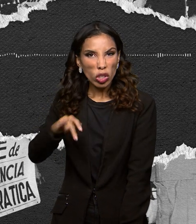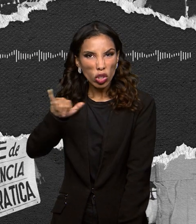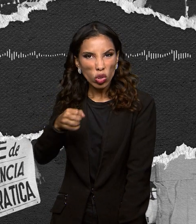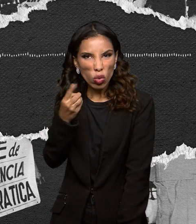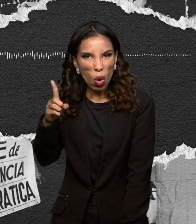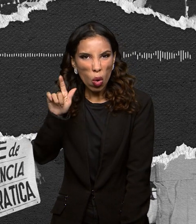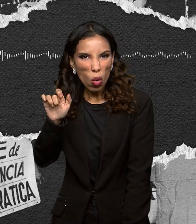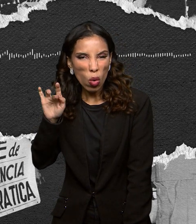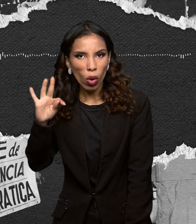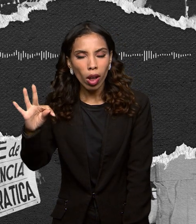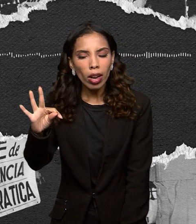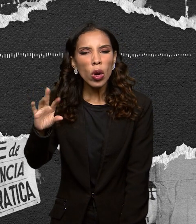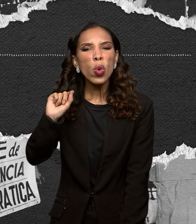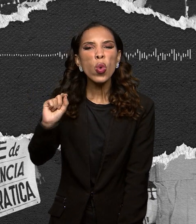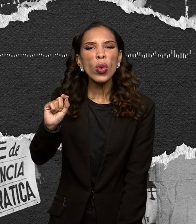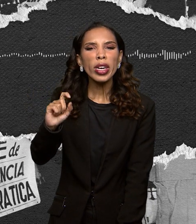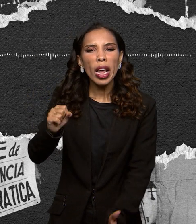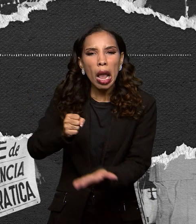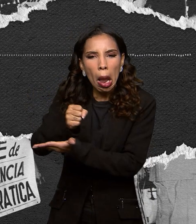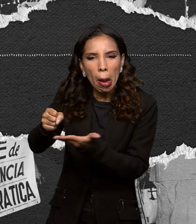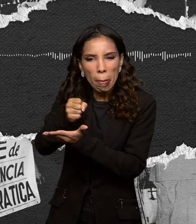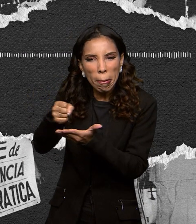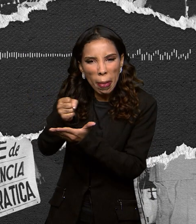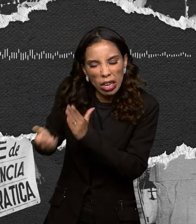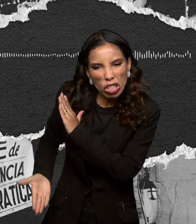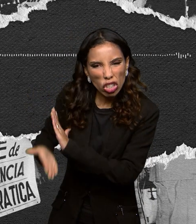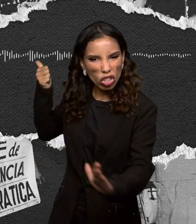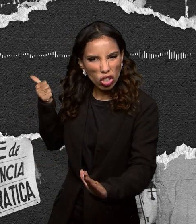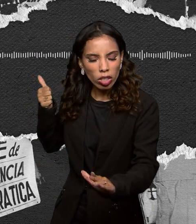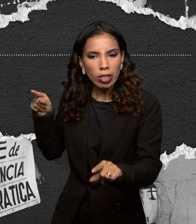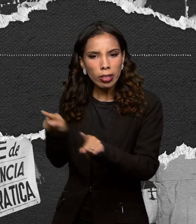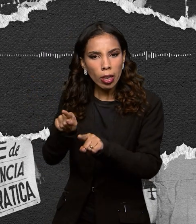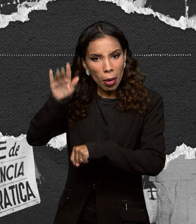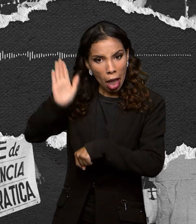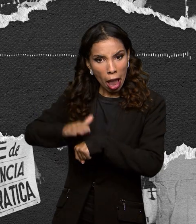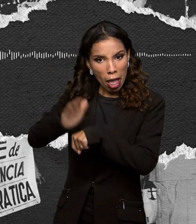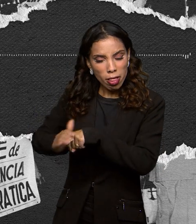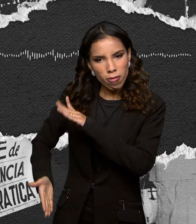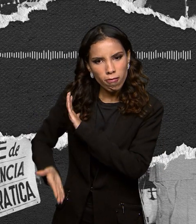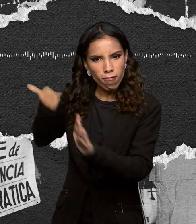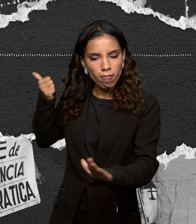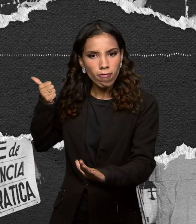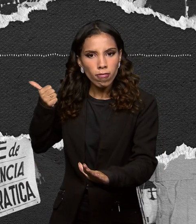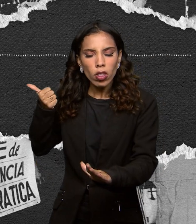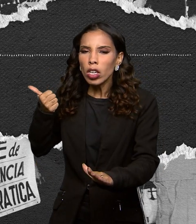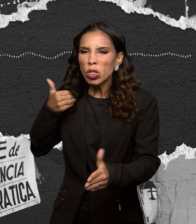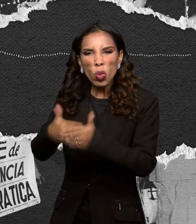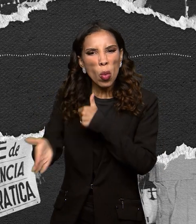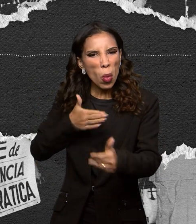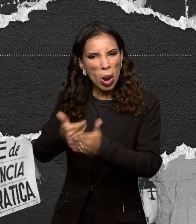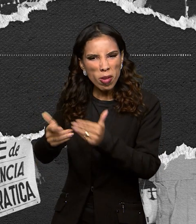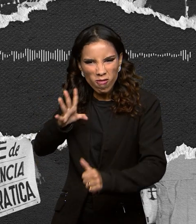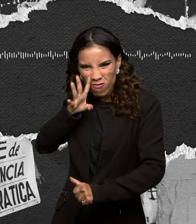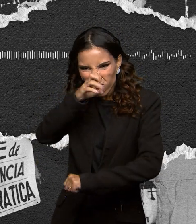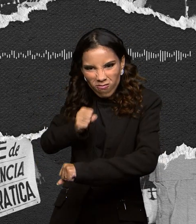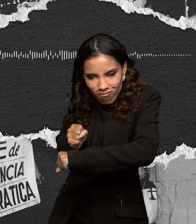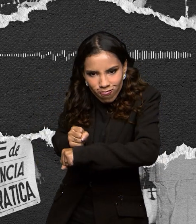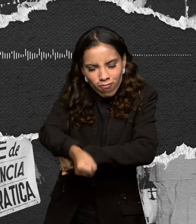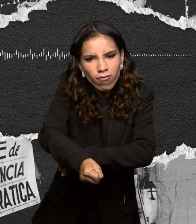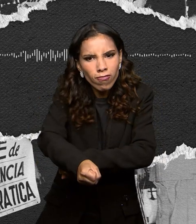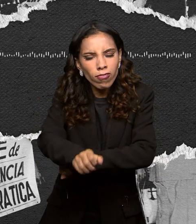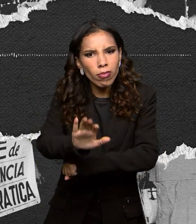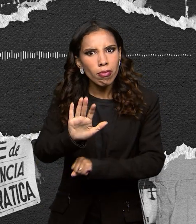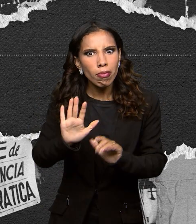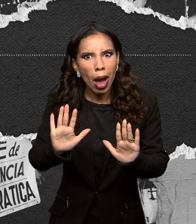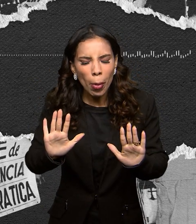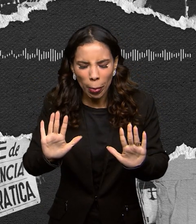ameaça arrancar as reformas de base, ou melhor, as suas reformas, a qualquer preço. Peraí, isso, Maia, que